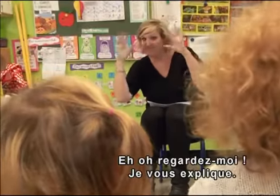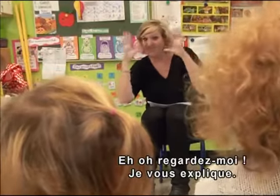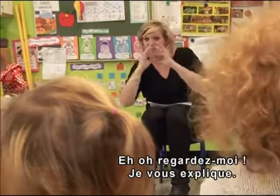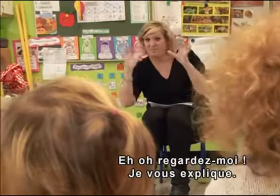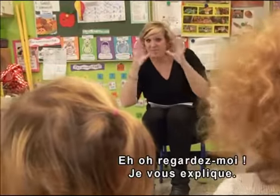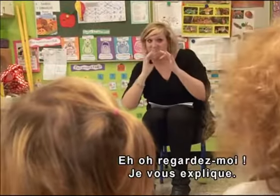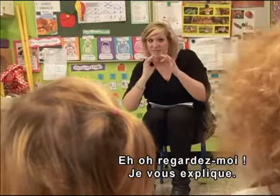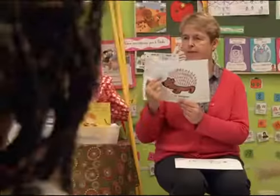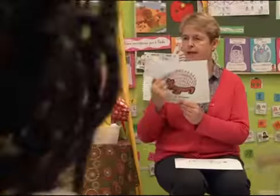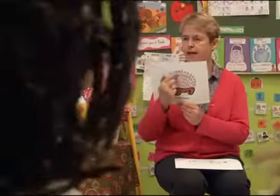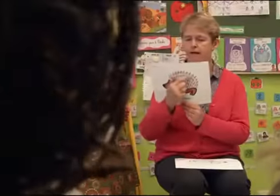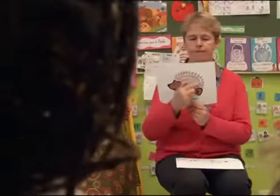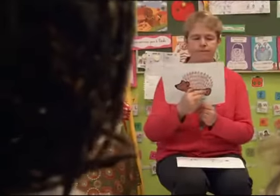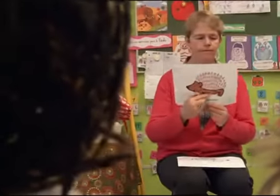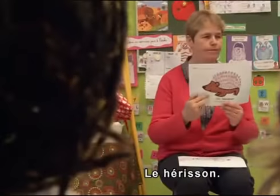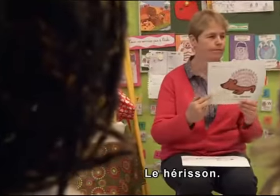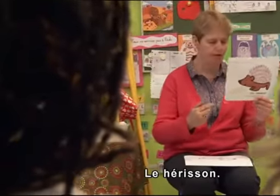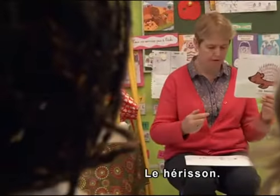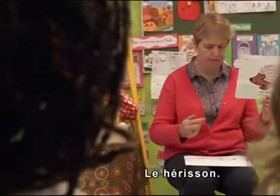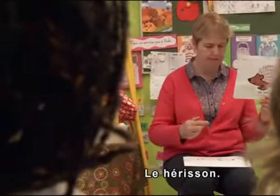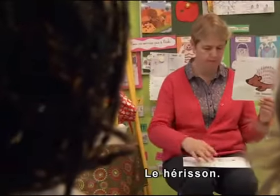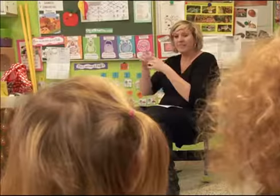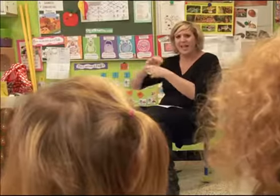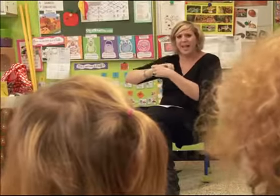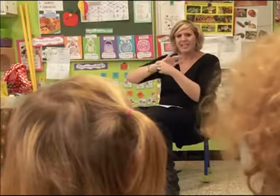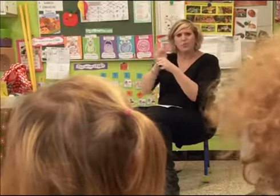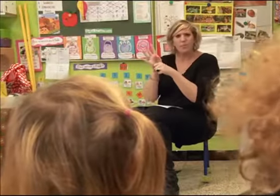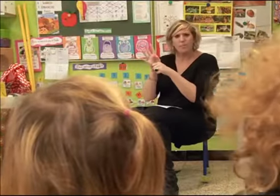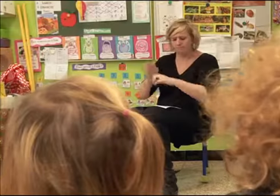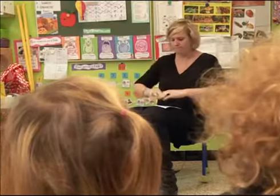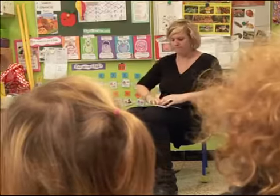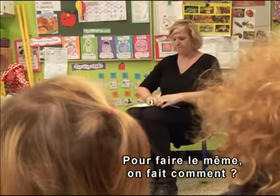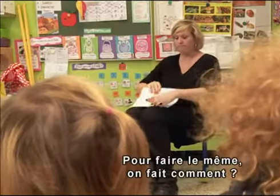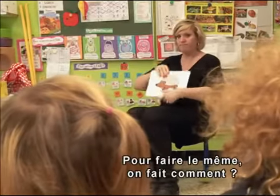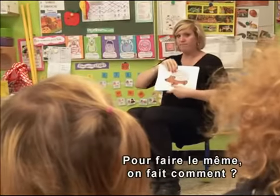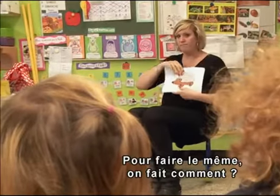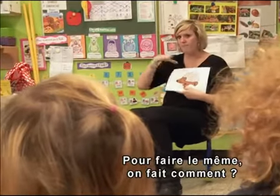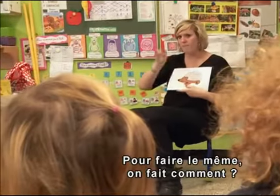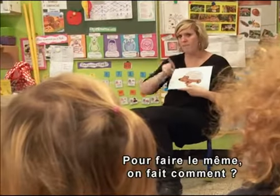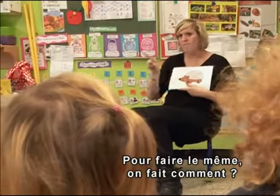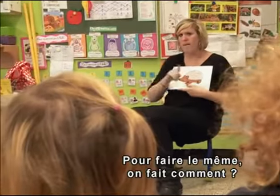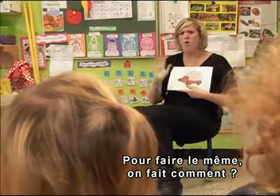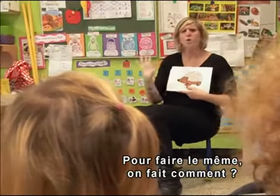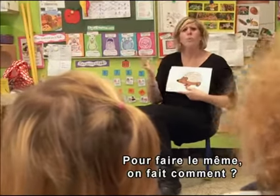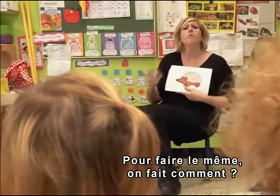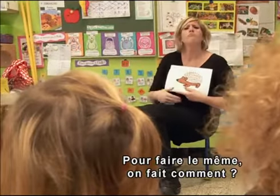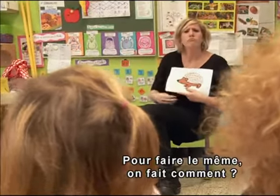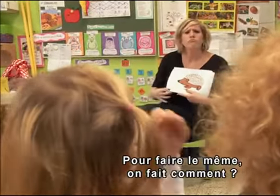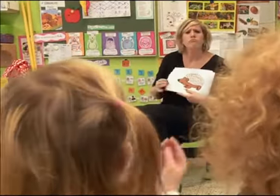Donc, le graphisme, je rappelle, le hérisson, ici. On